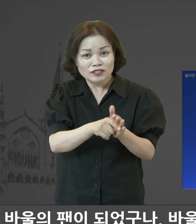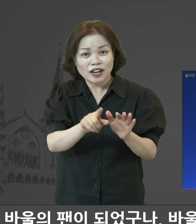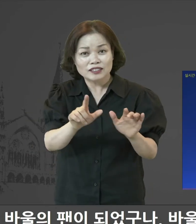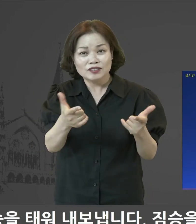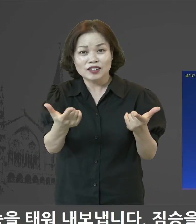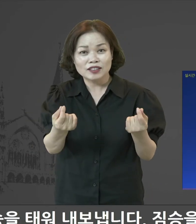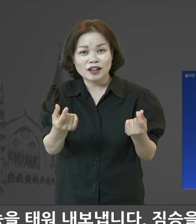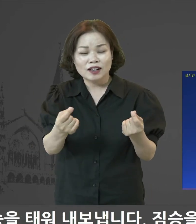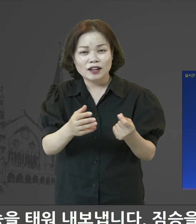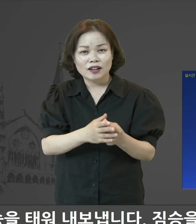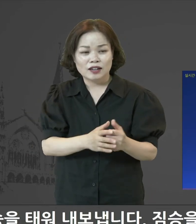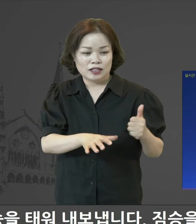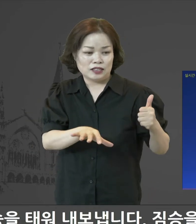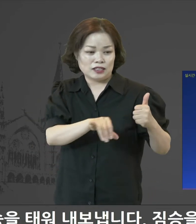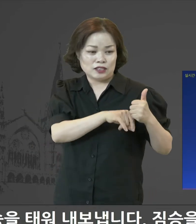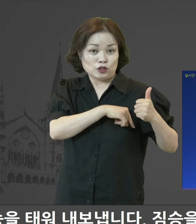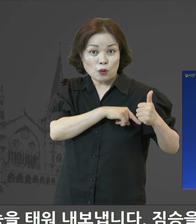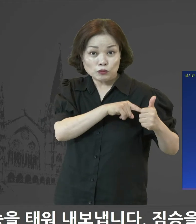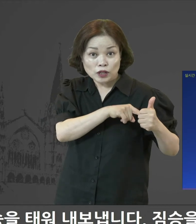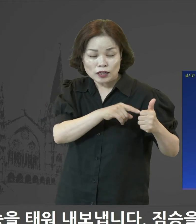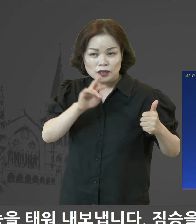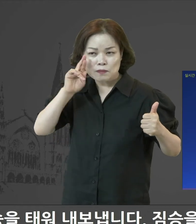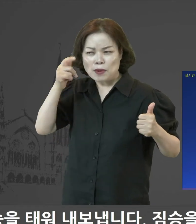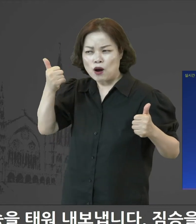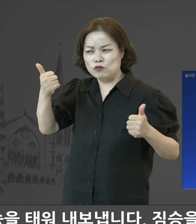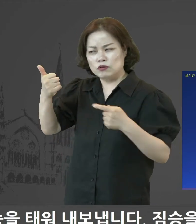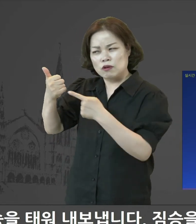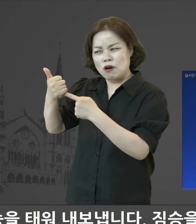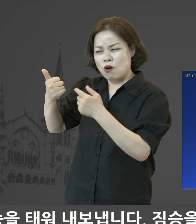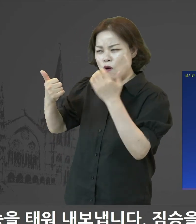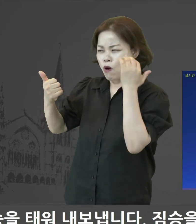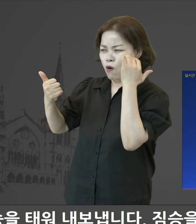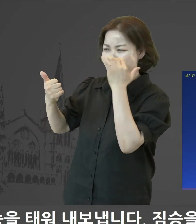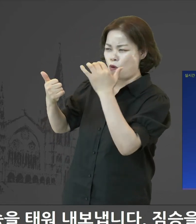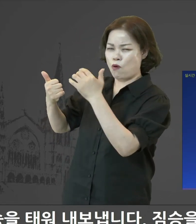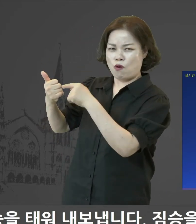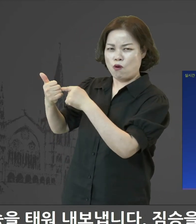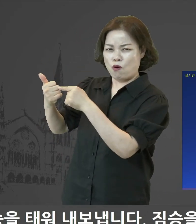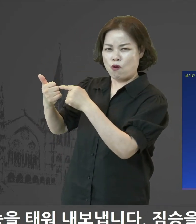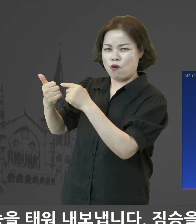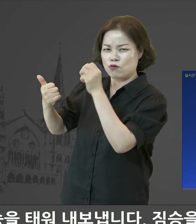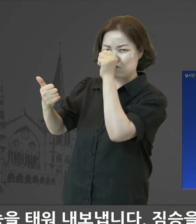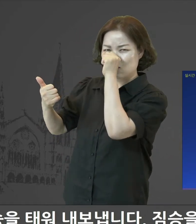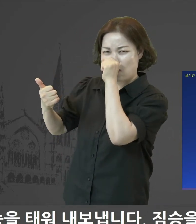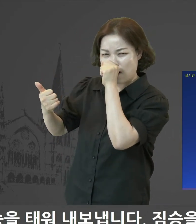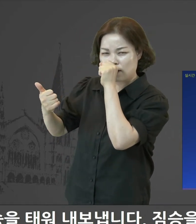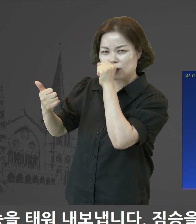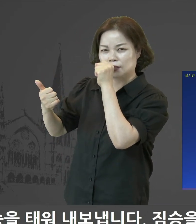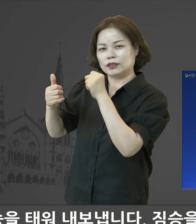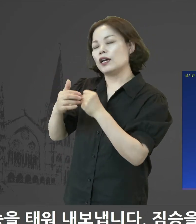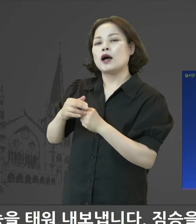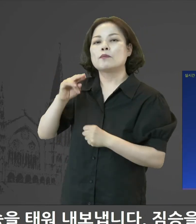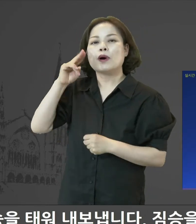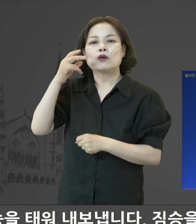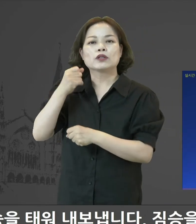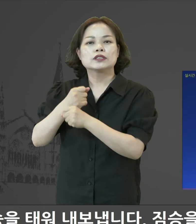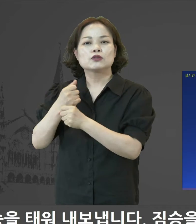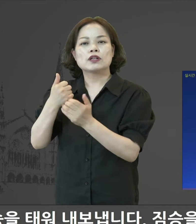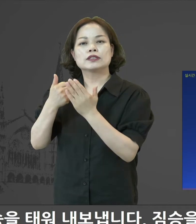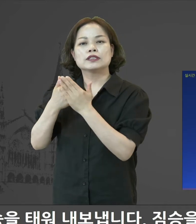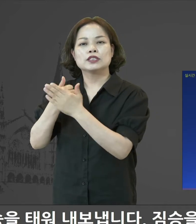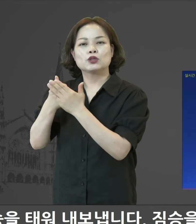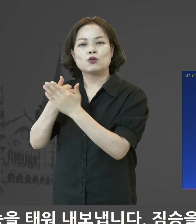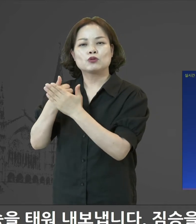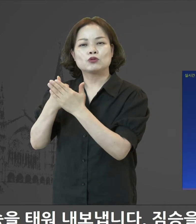천부장이 얼마나 이 바울을 이렇게 사모하게 됐으며 그 뒤에 하나님께서 바울이 수고한 것에 대한 위로를 해주시는